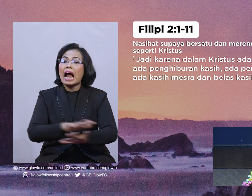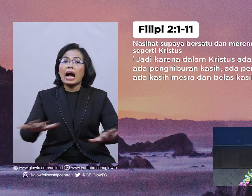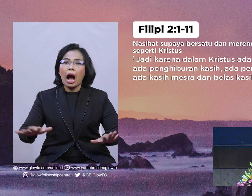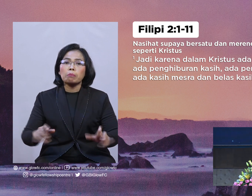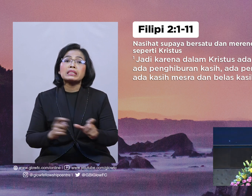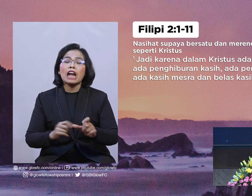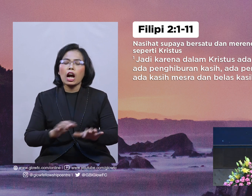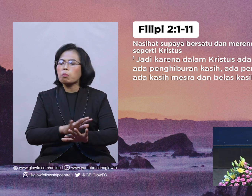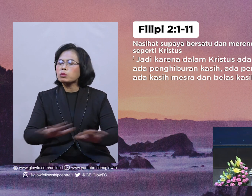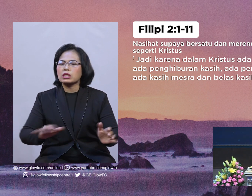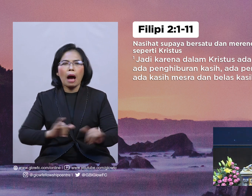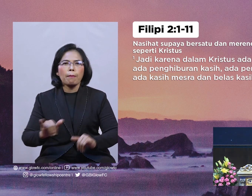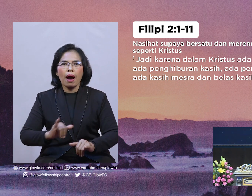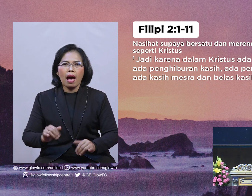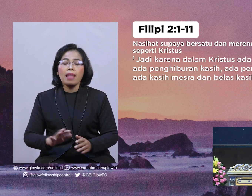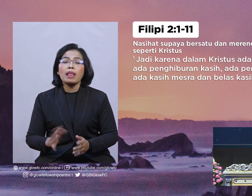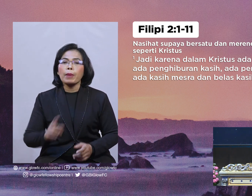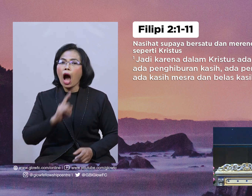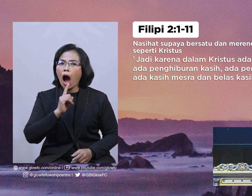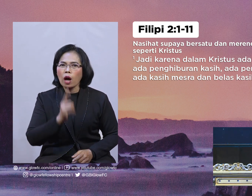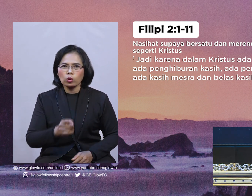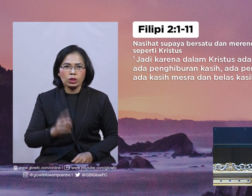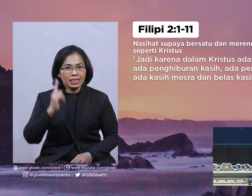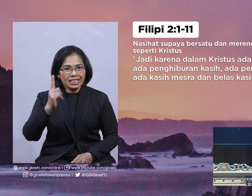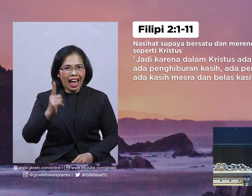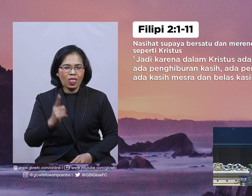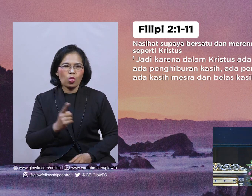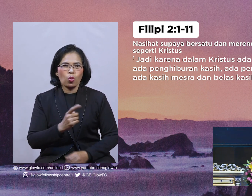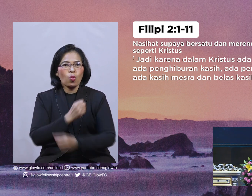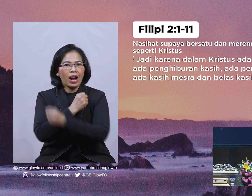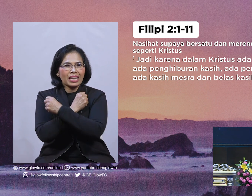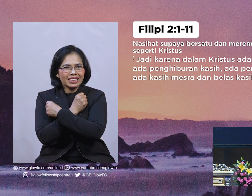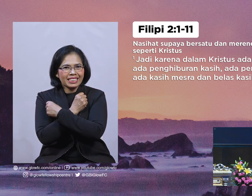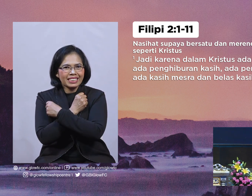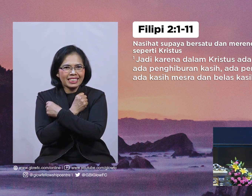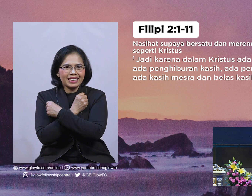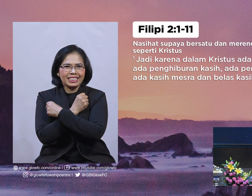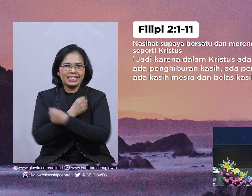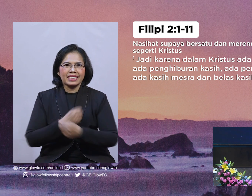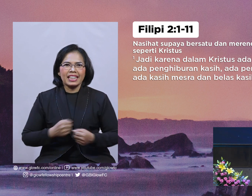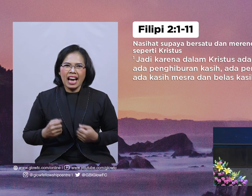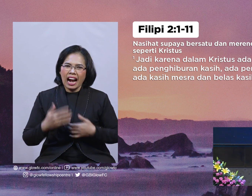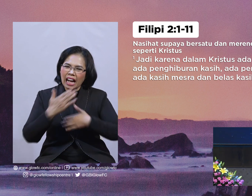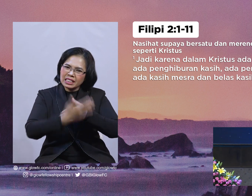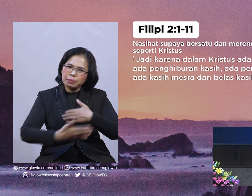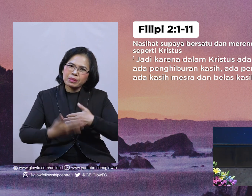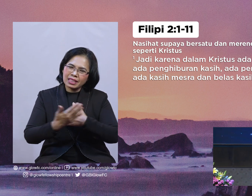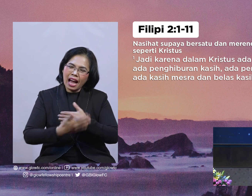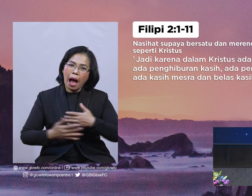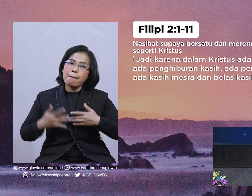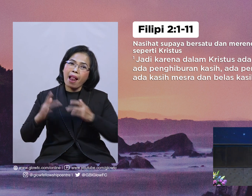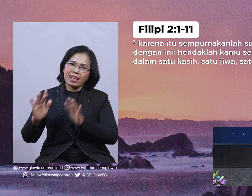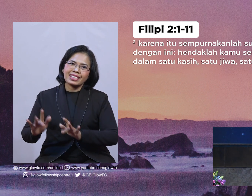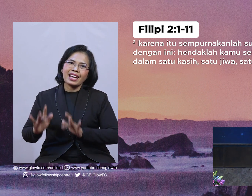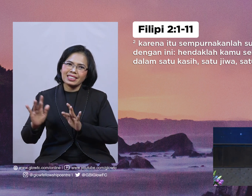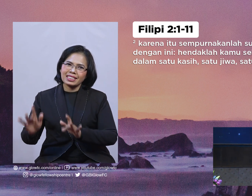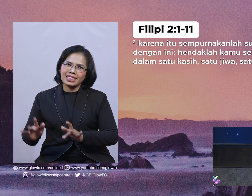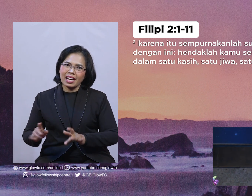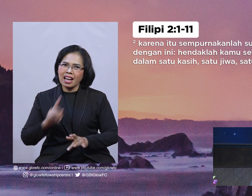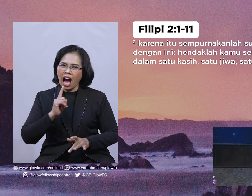Hai tapi harus satu kasih Hai harus Ada kasih mesra Halo Ada belas kasihan